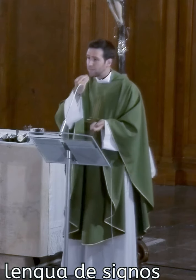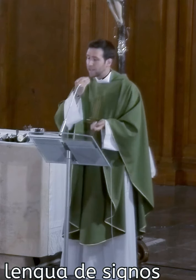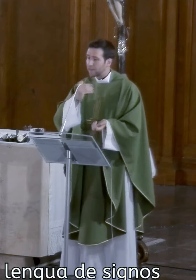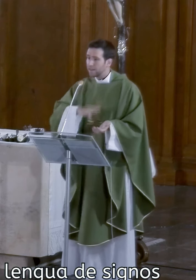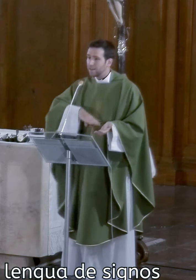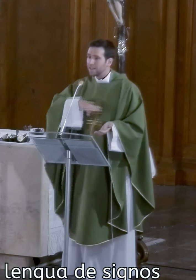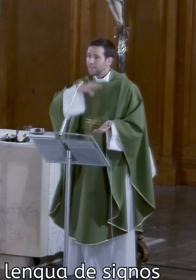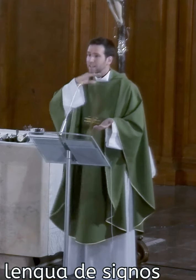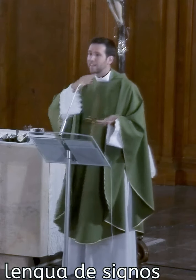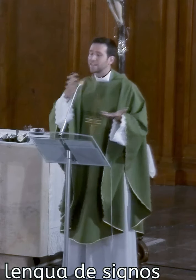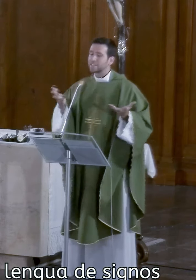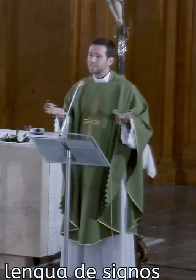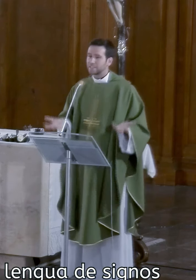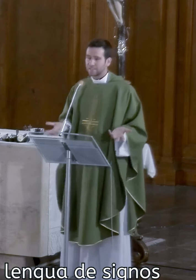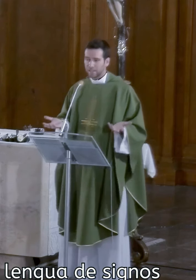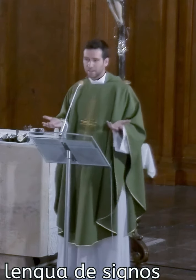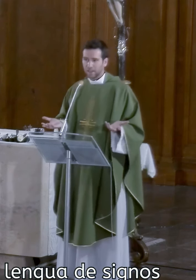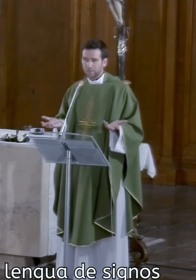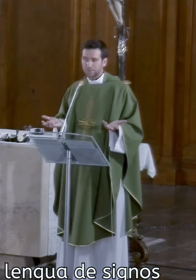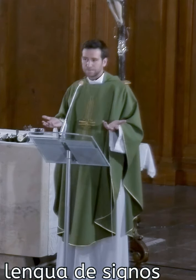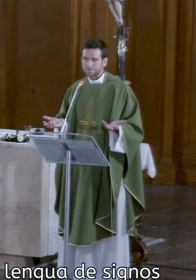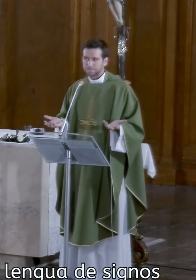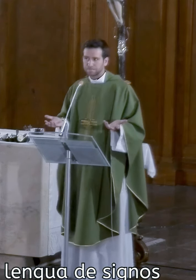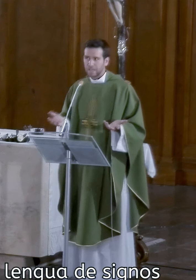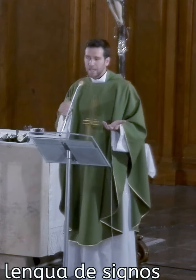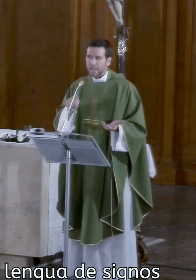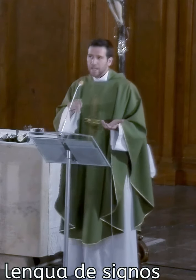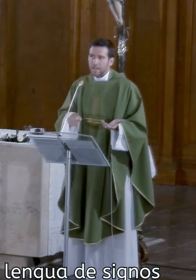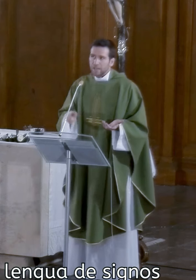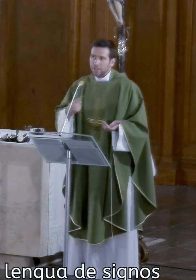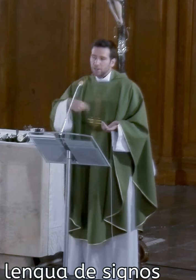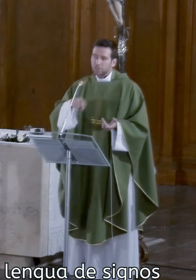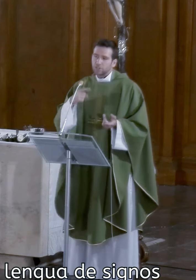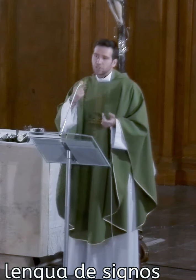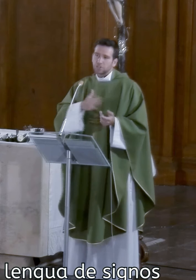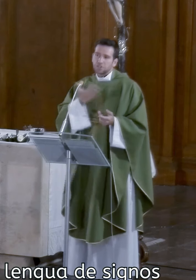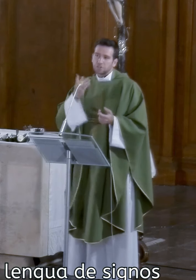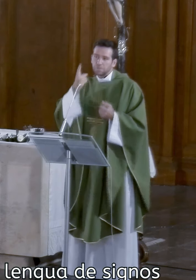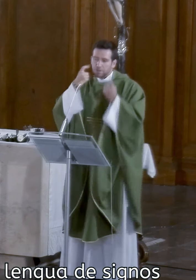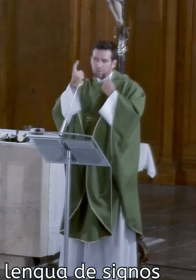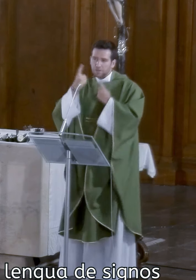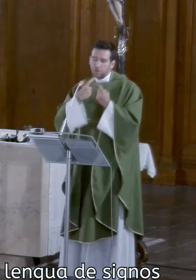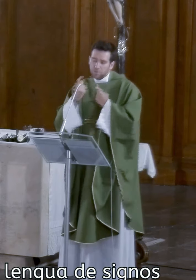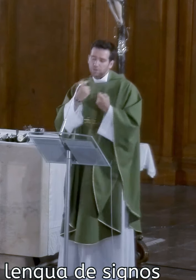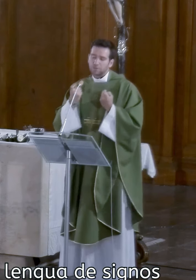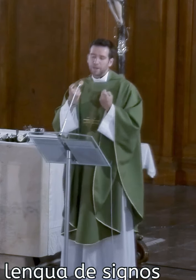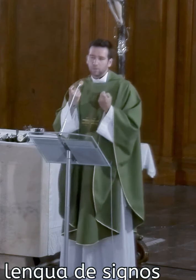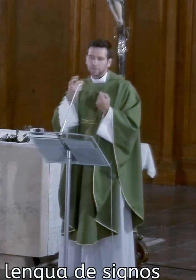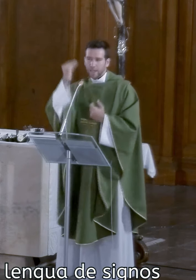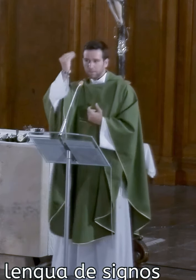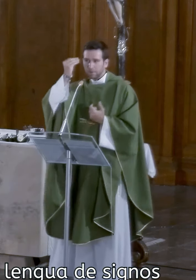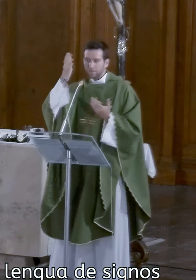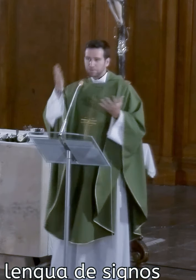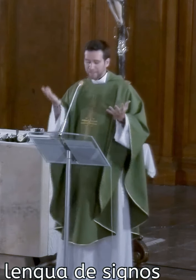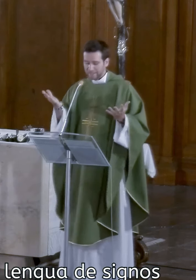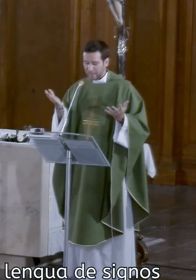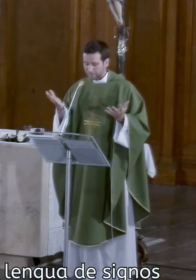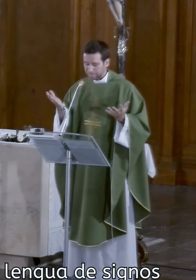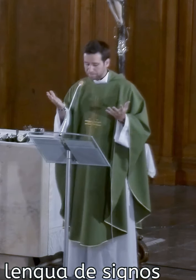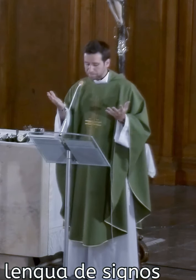de comer y quedasteis saciados. Y hoy nosotros nos podemos preguntar,